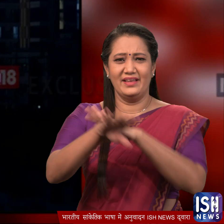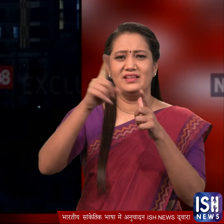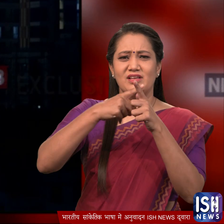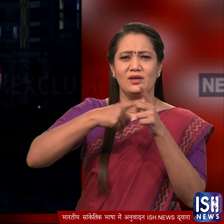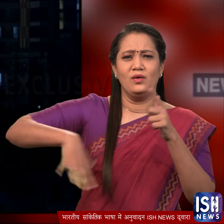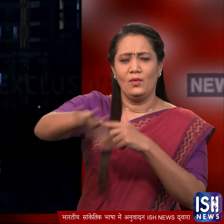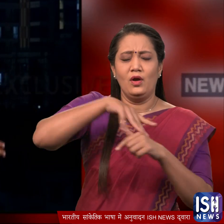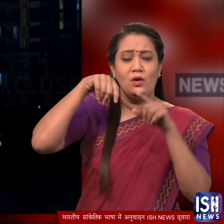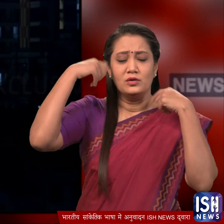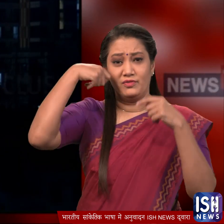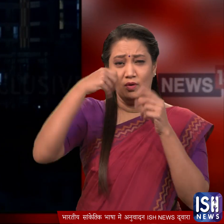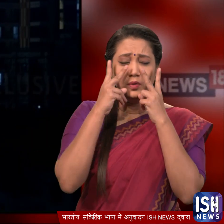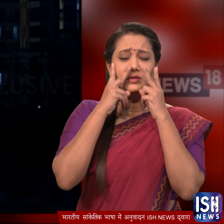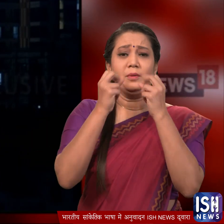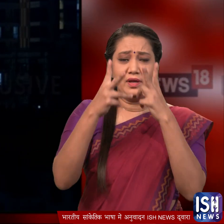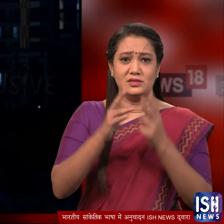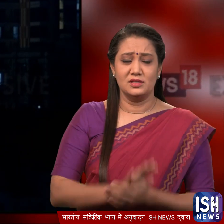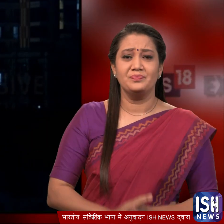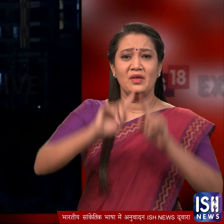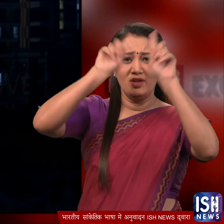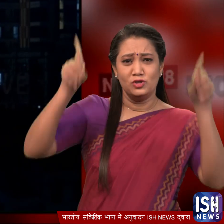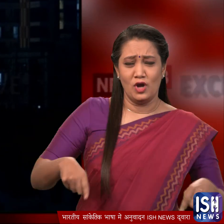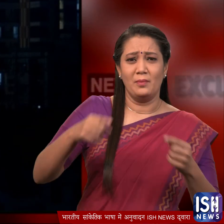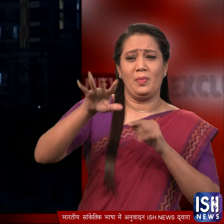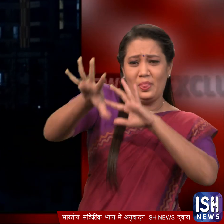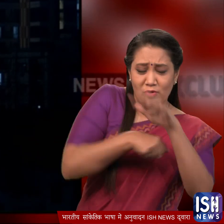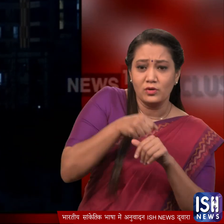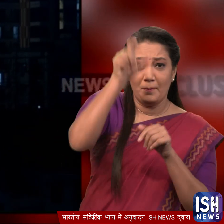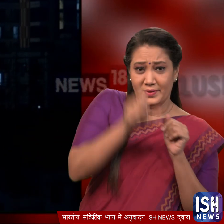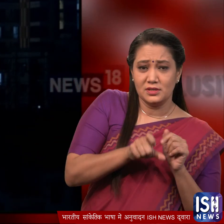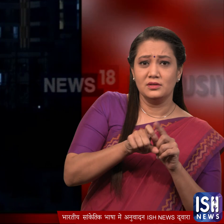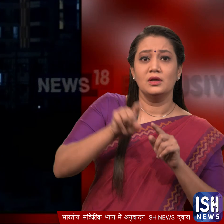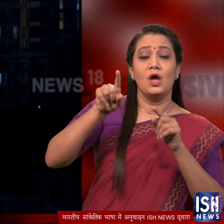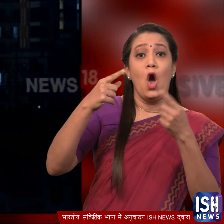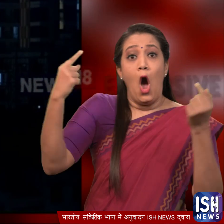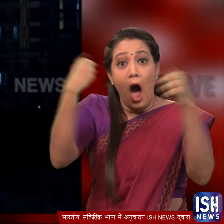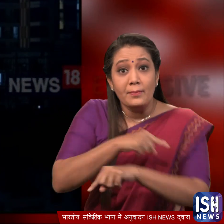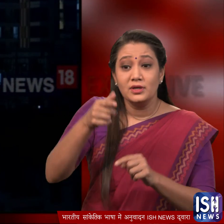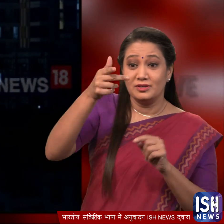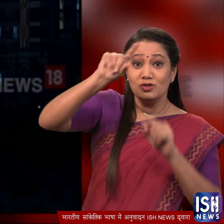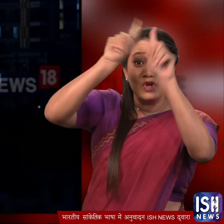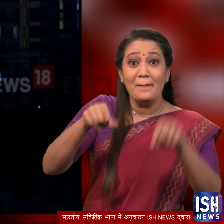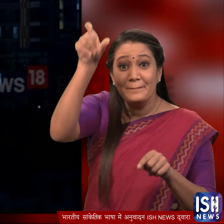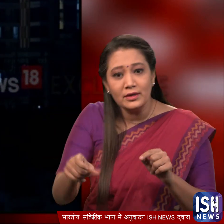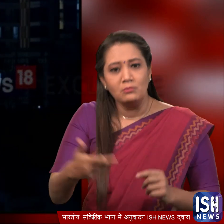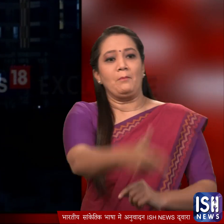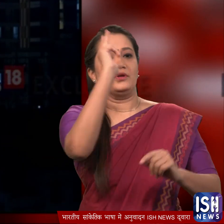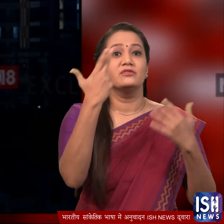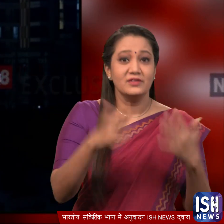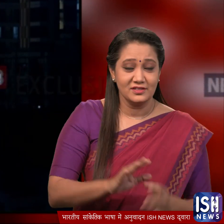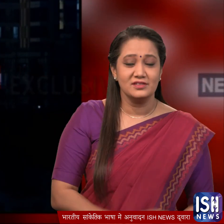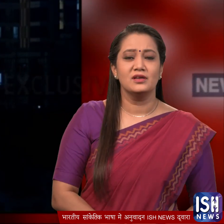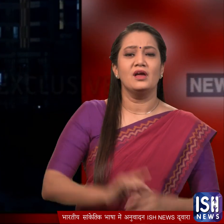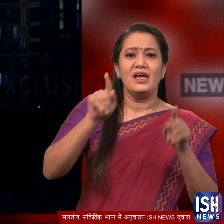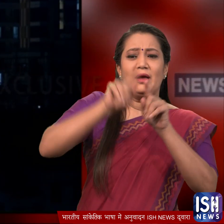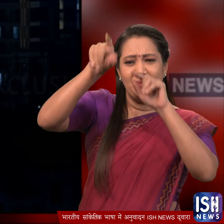हरियाणा के झज्जर से चौंका देने वाली तस्वीरें सामने आई। वहां एक दुकान में लूटपाट करने पहुंचे बदमाश पर उल्टा दुकानदार ने ही फायरिंग कर दी।